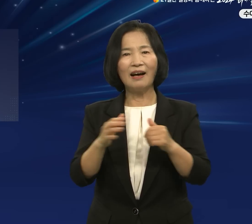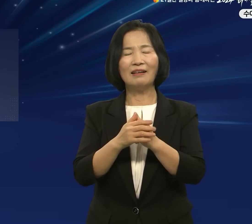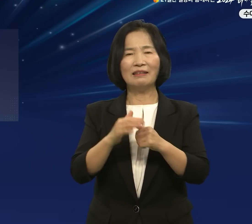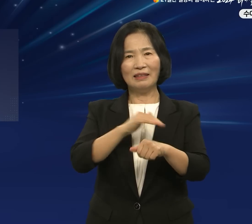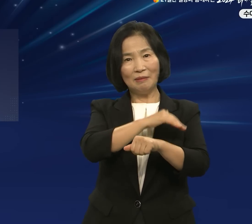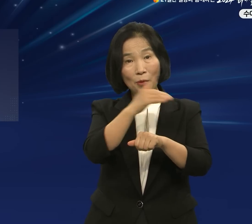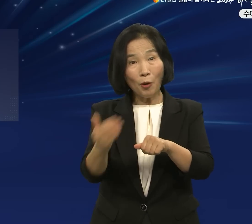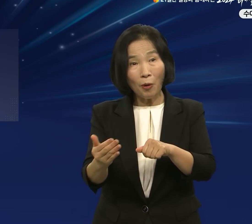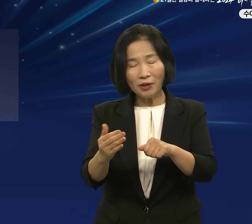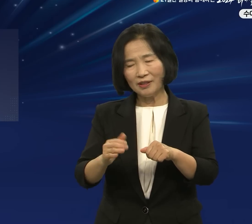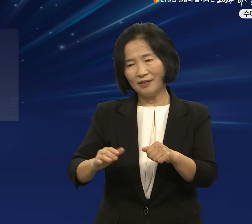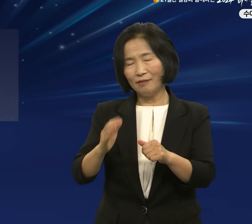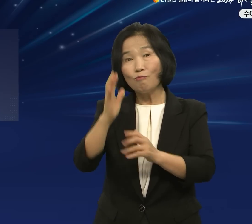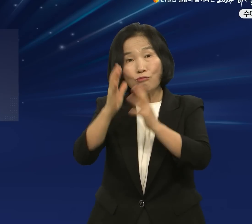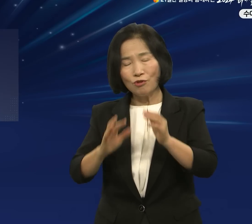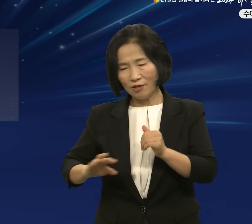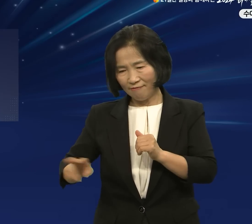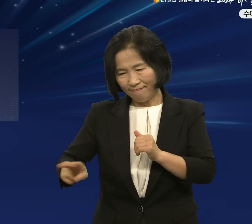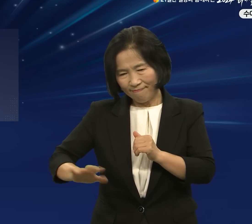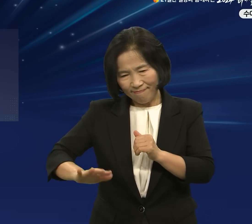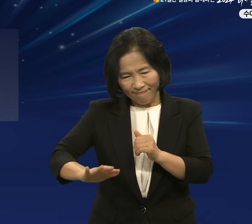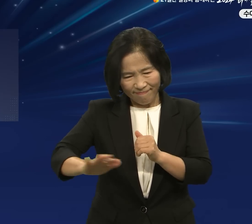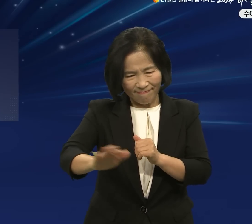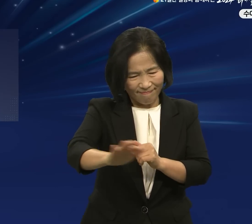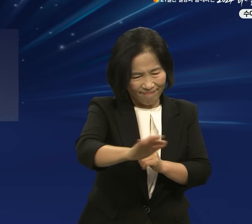벌초를 합니다.